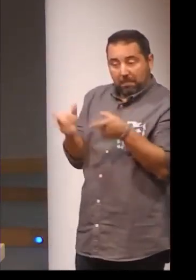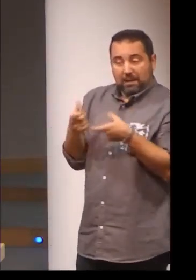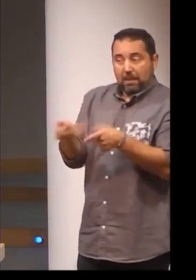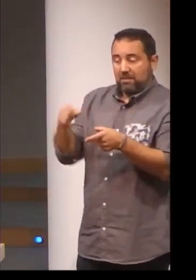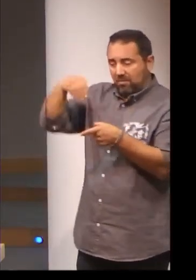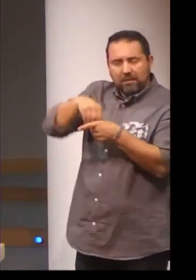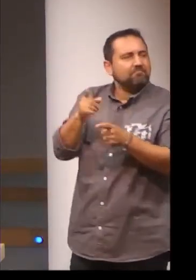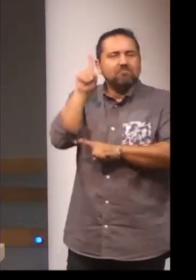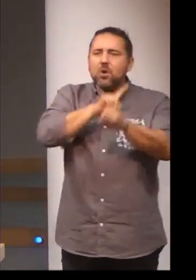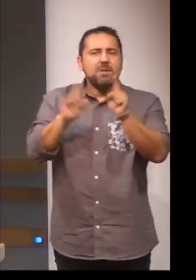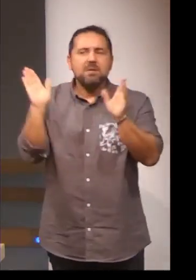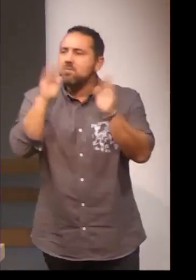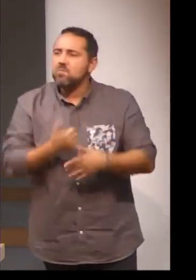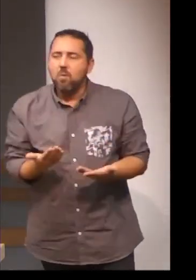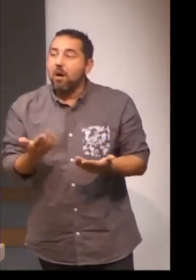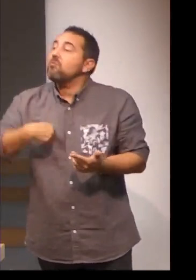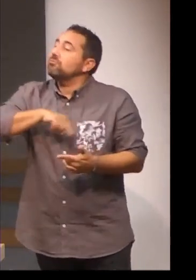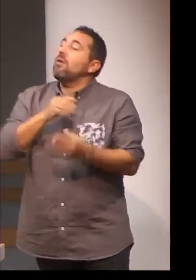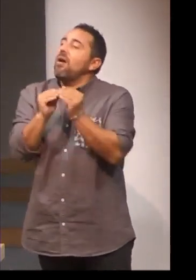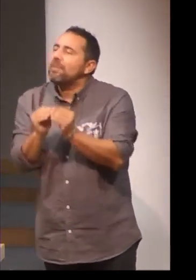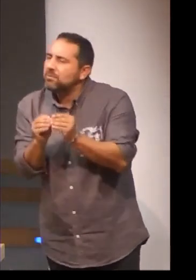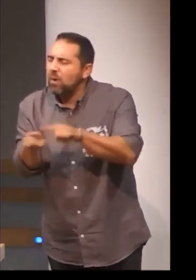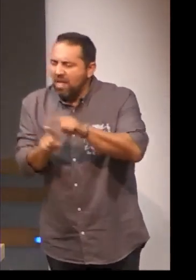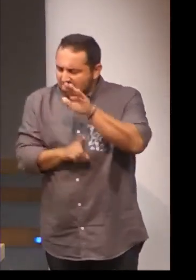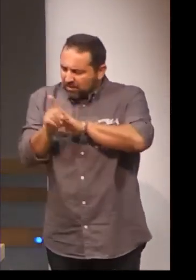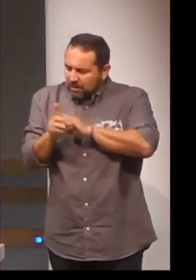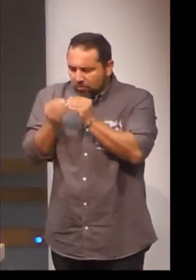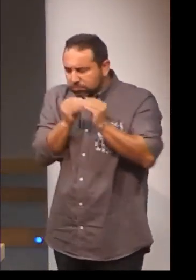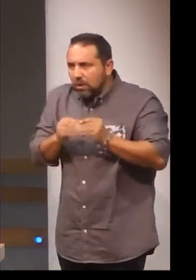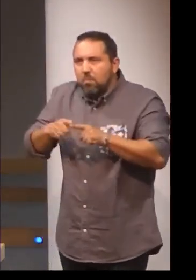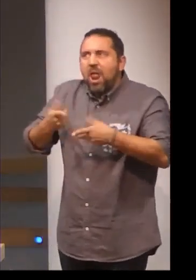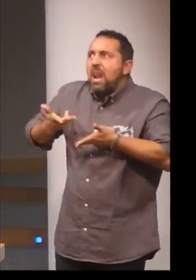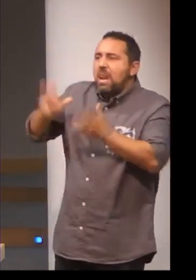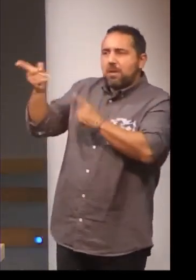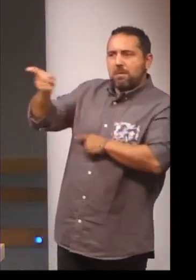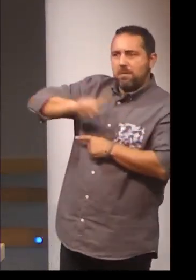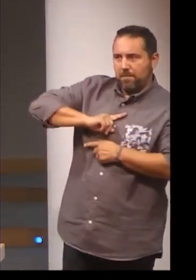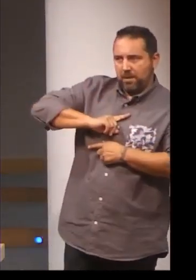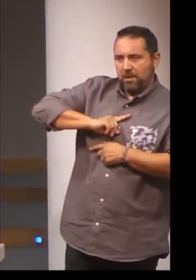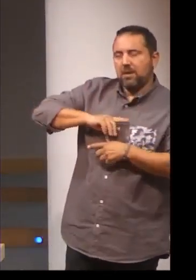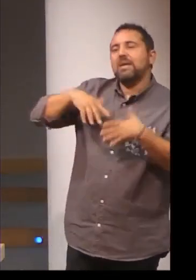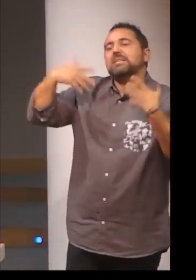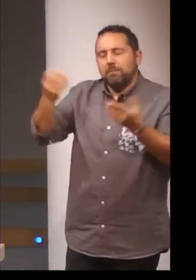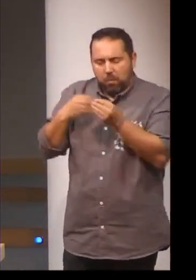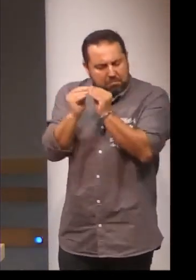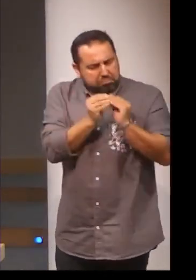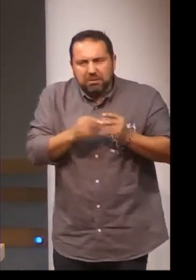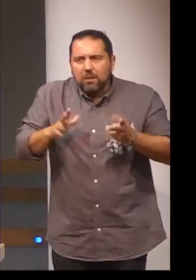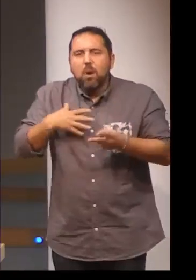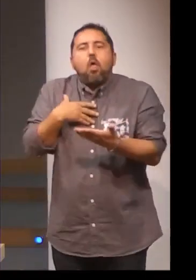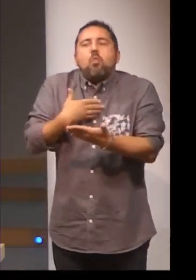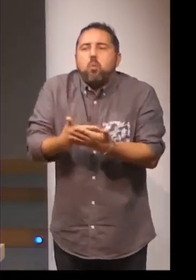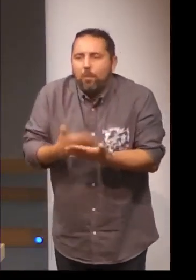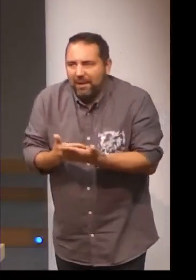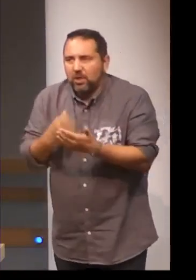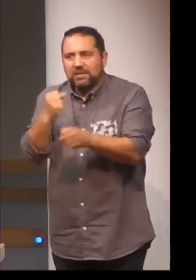afrontar el desarrollo y poder hacer las cosas un poco a nuestra manera, siempre bajo la guía de los documentos